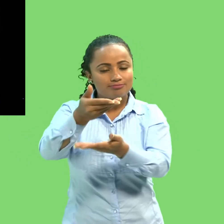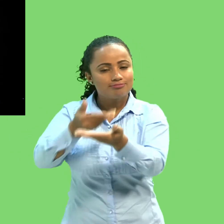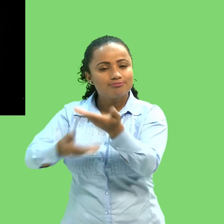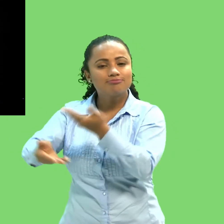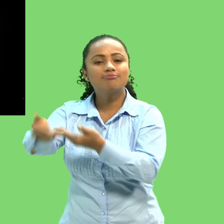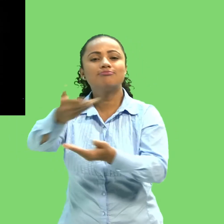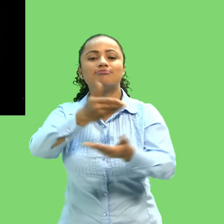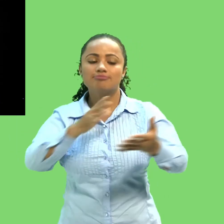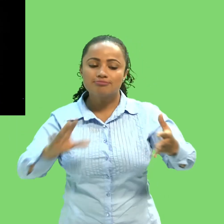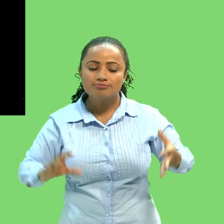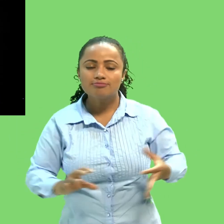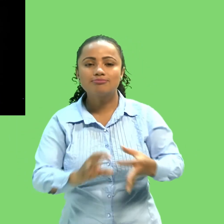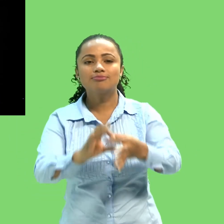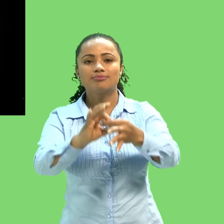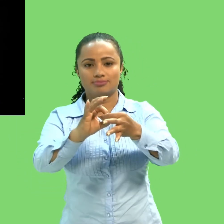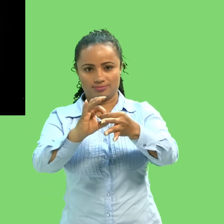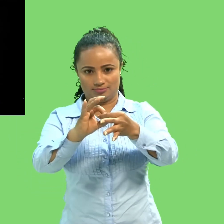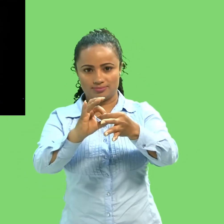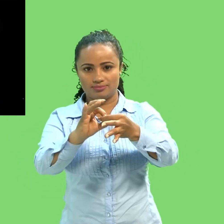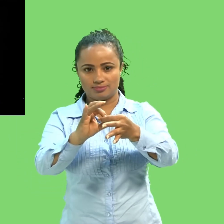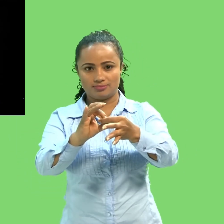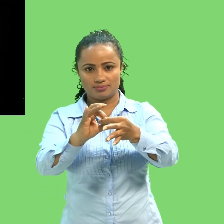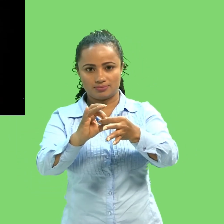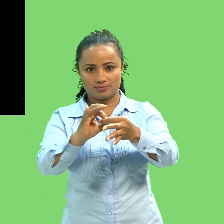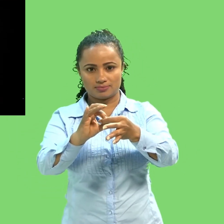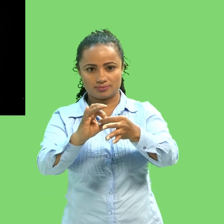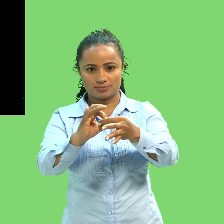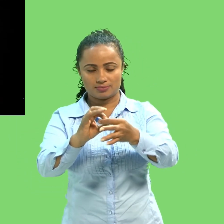Sim, integração.